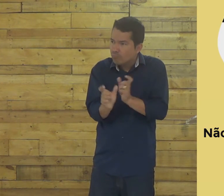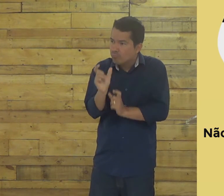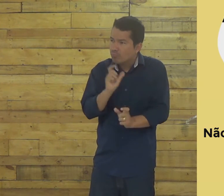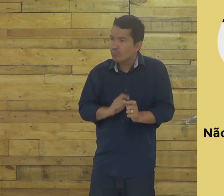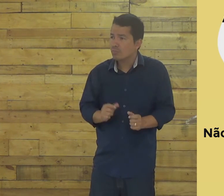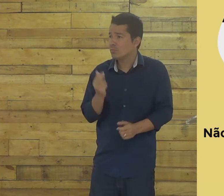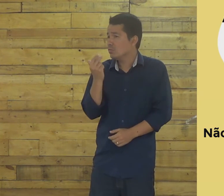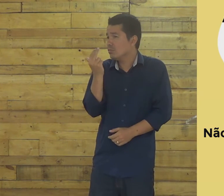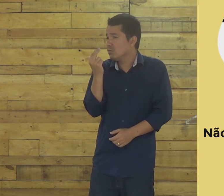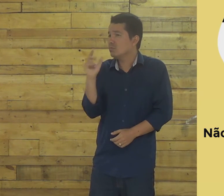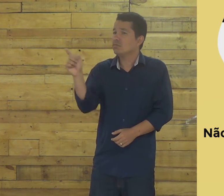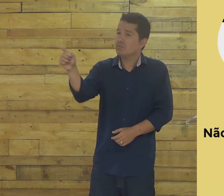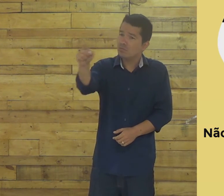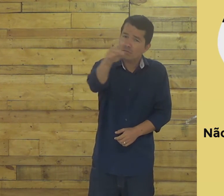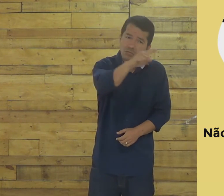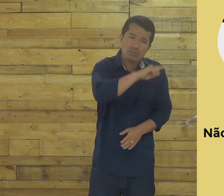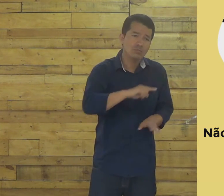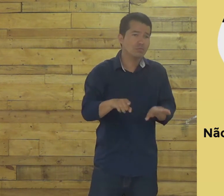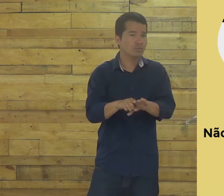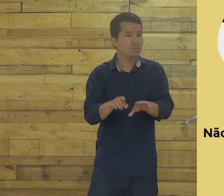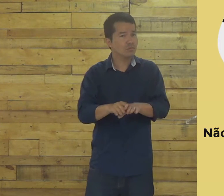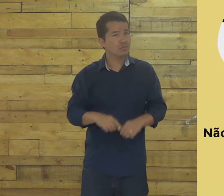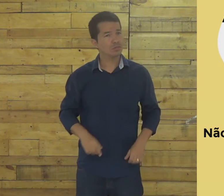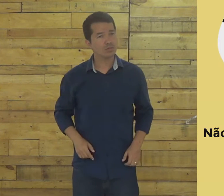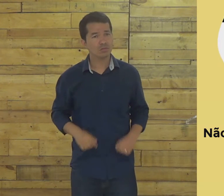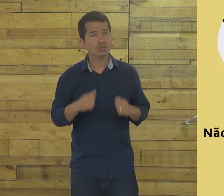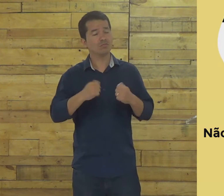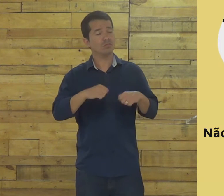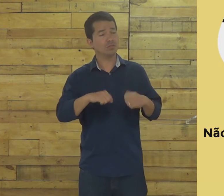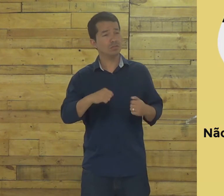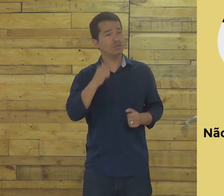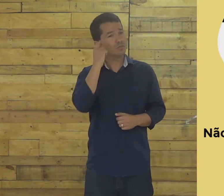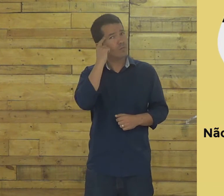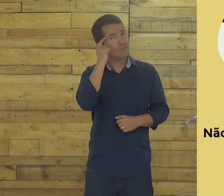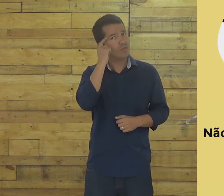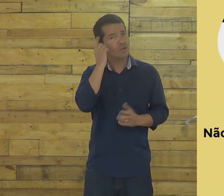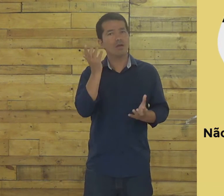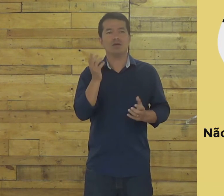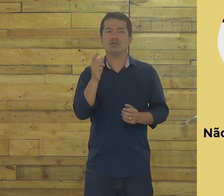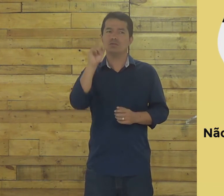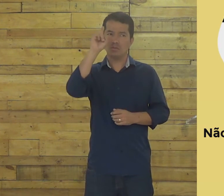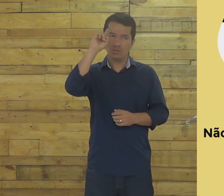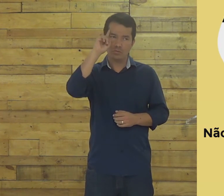Eu fico pensando as formas de colocação da palavra, de conjugação e tal.